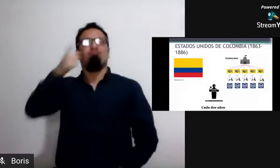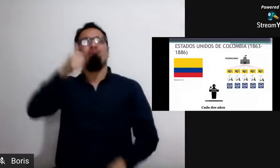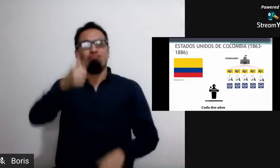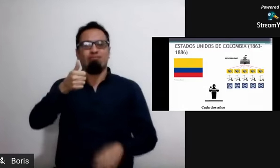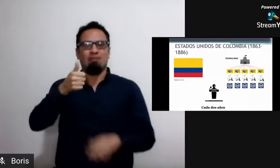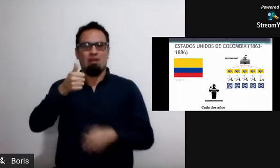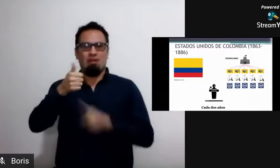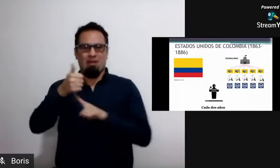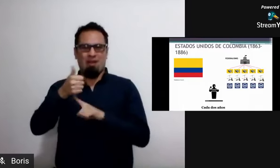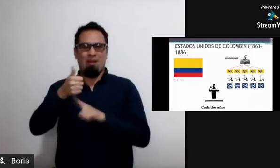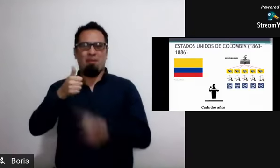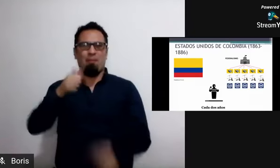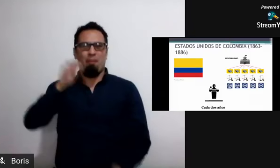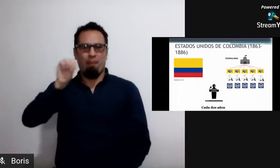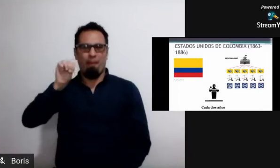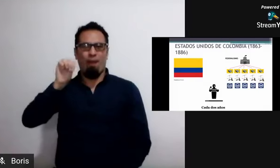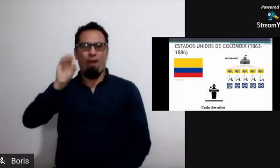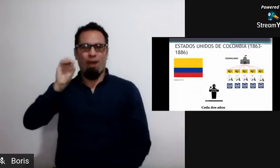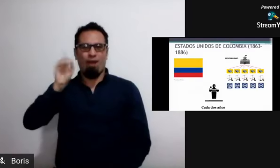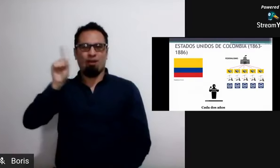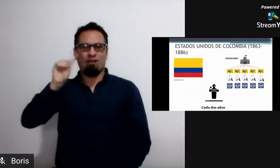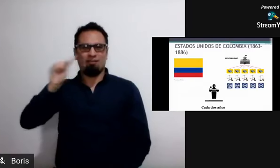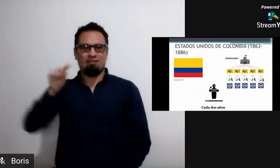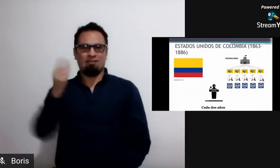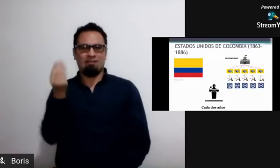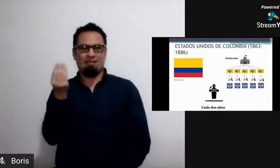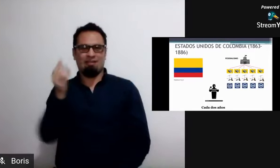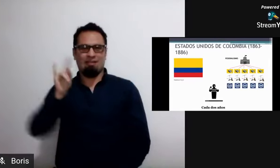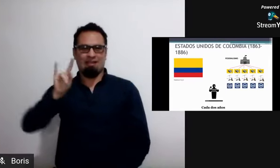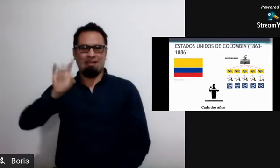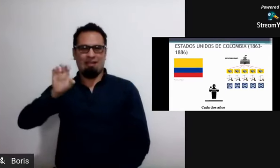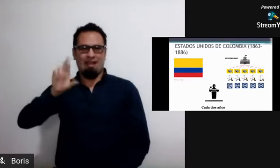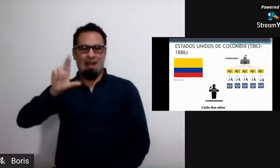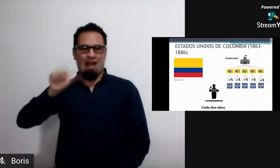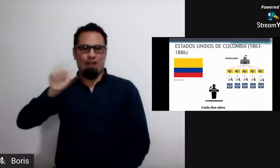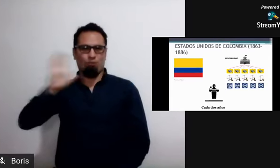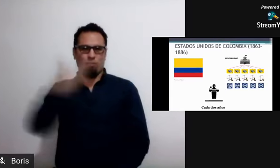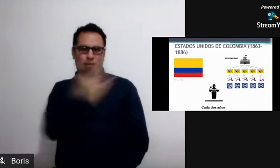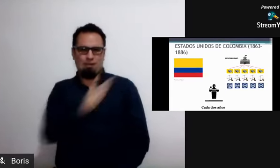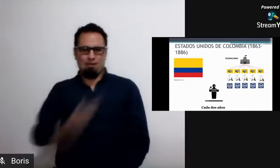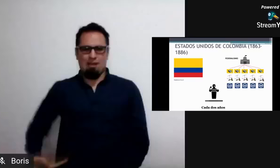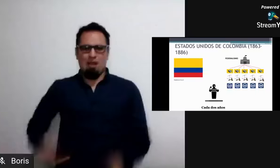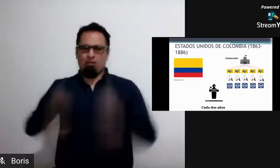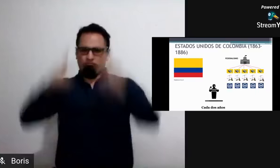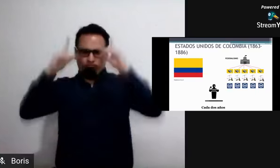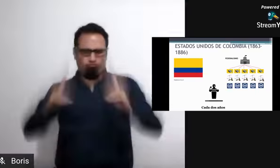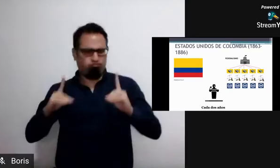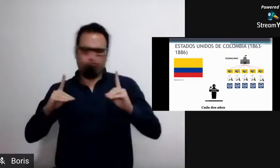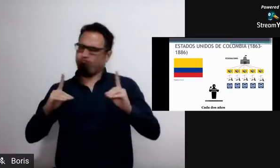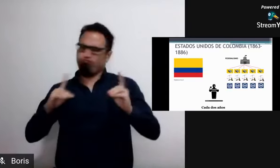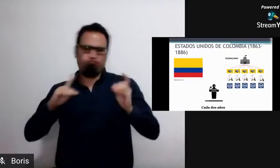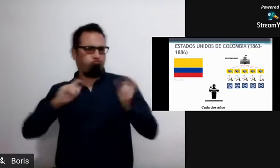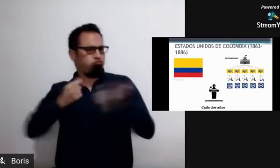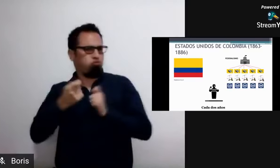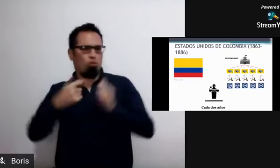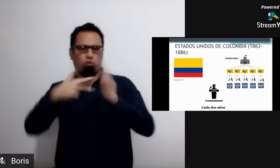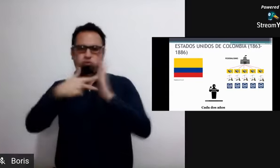Esto a partir de diferentes guerras civiles y conflictos que se presentan en el territorio.